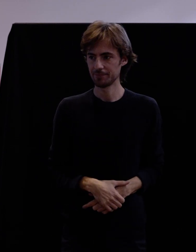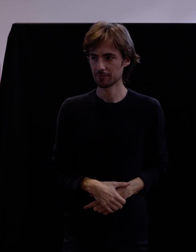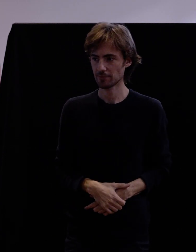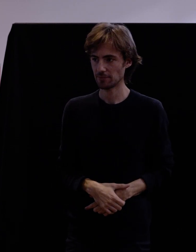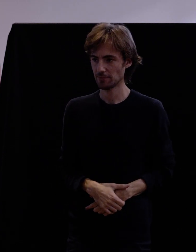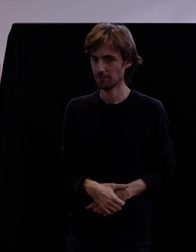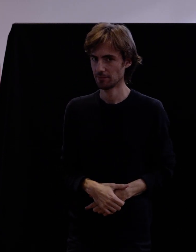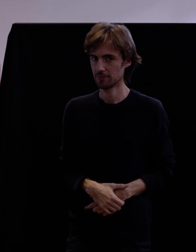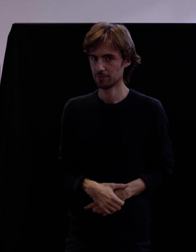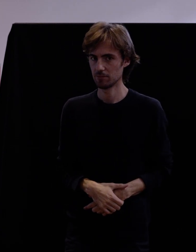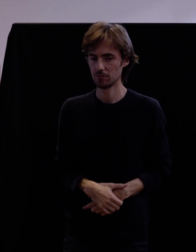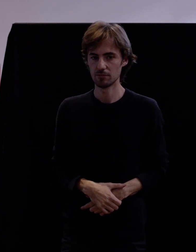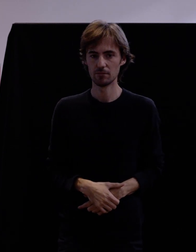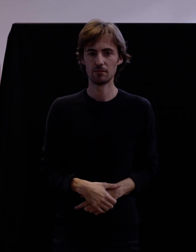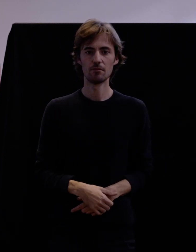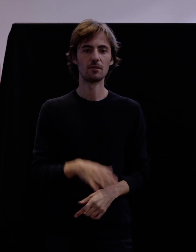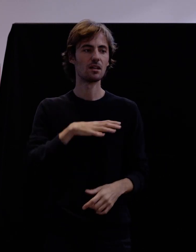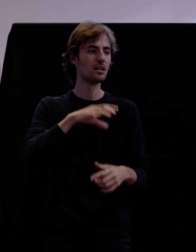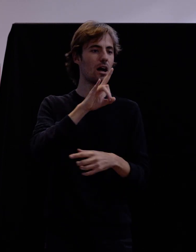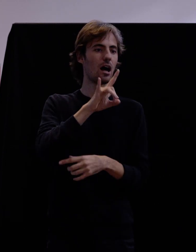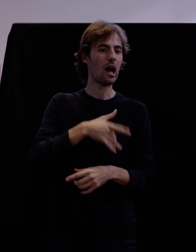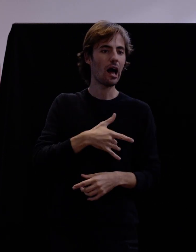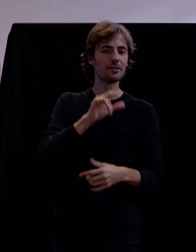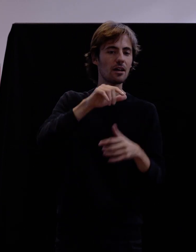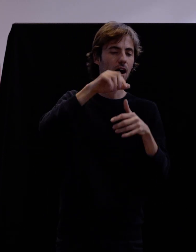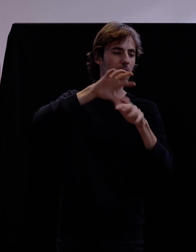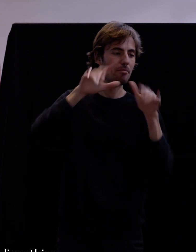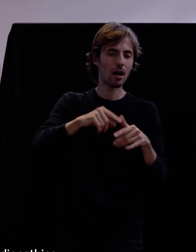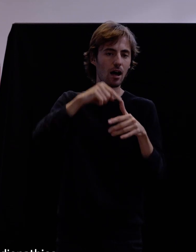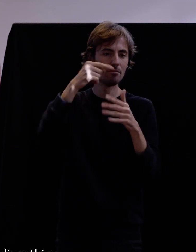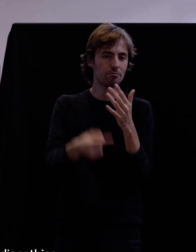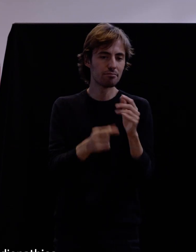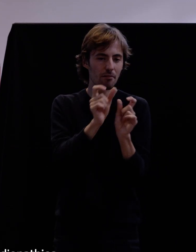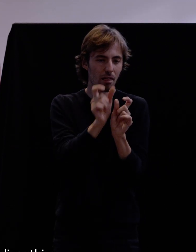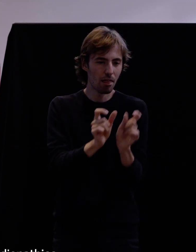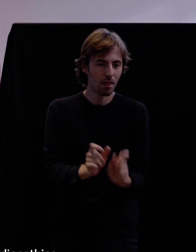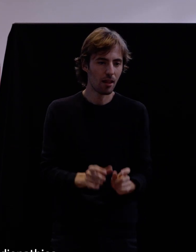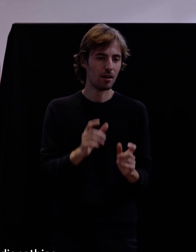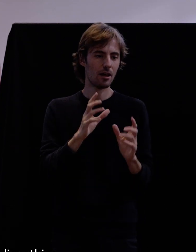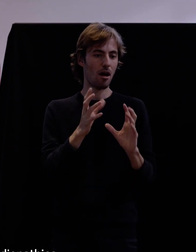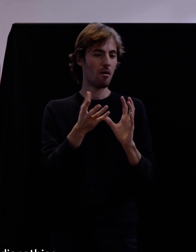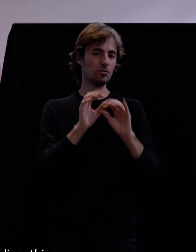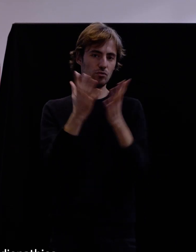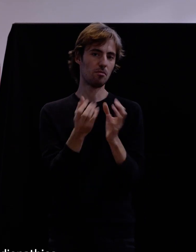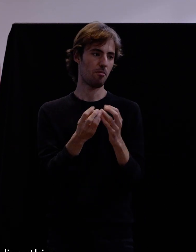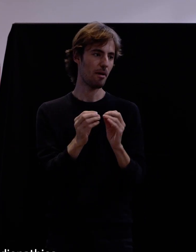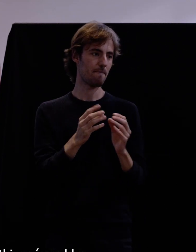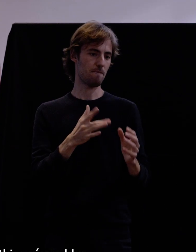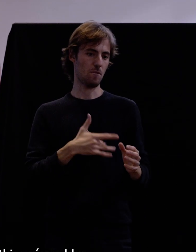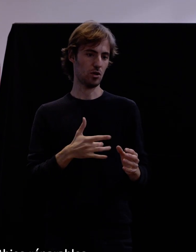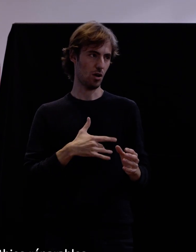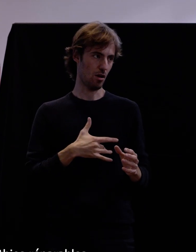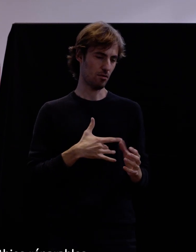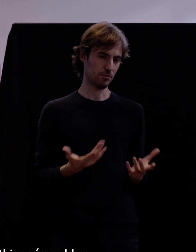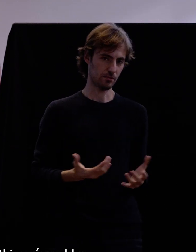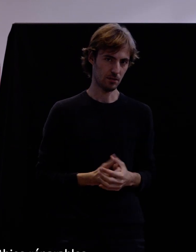cardiaques, CIV, CIA, canal artériel persistant, peu importe. Ce sont des cardiopathies, pour la majorité là encore, qui